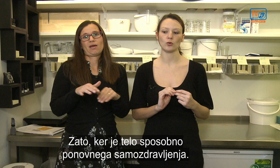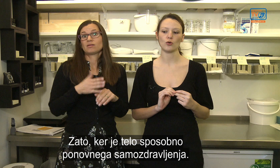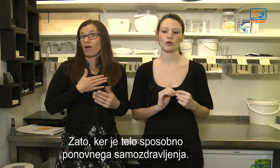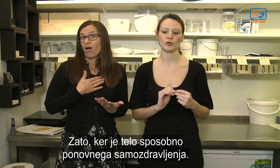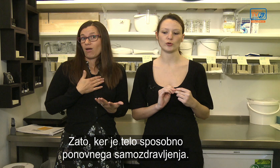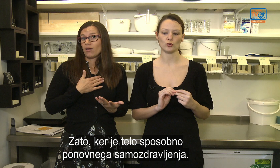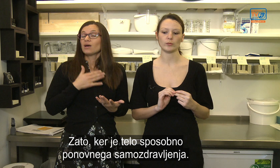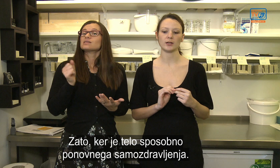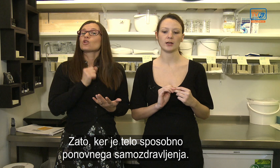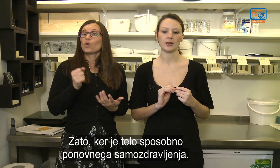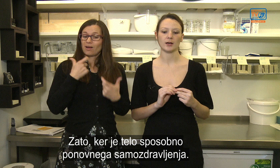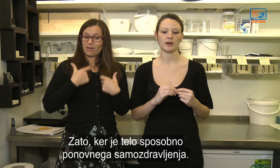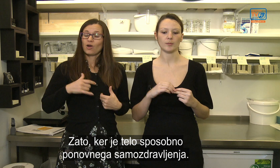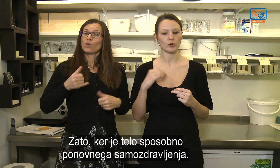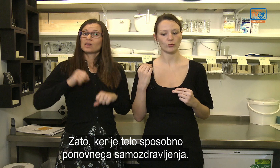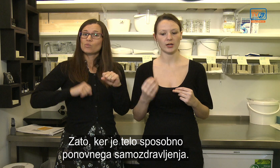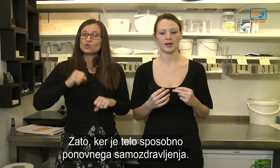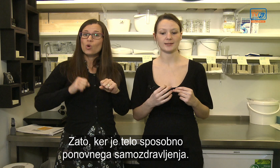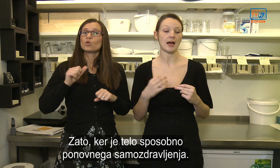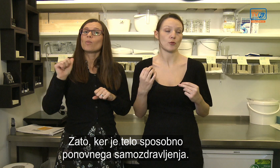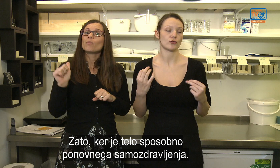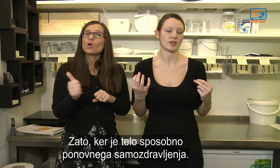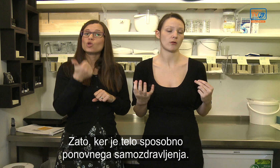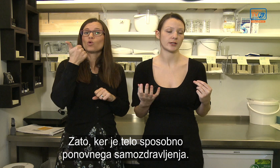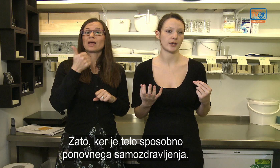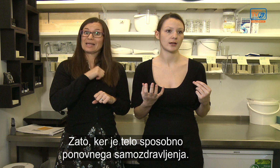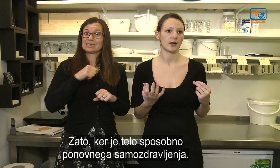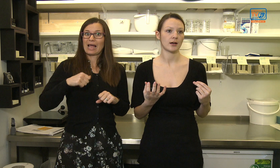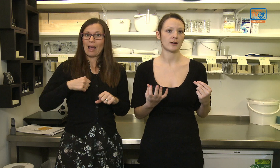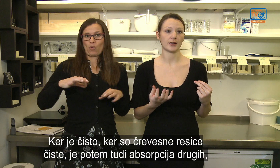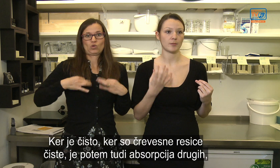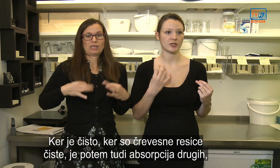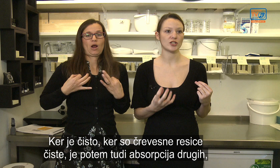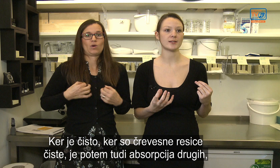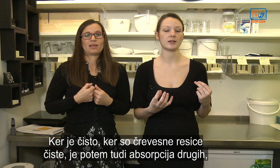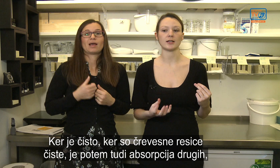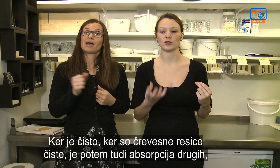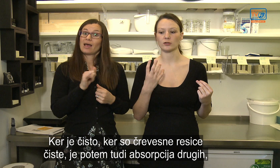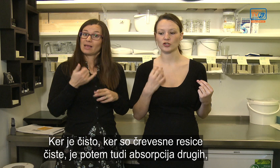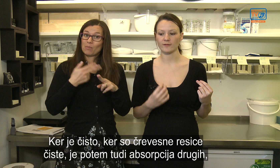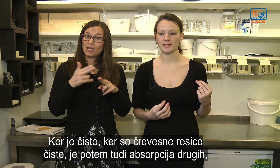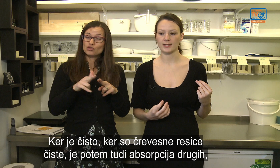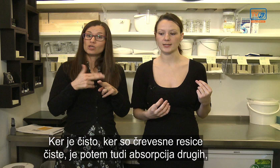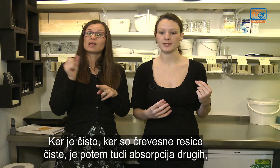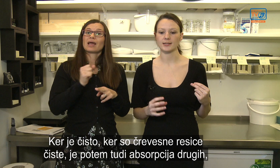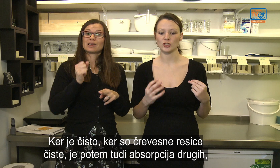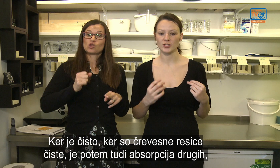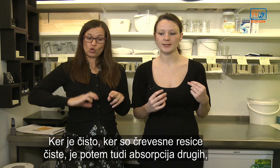telo sposoben ponovnega samoozdravljanja. Ker je prečisten, ker so črevesne resice čiste,